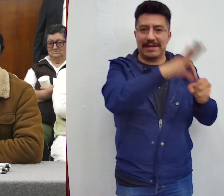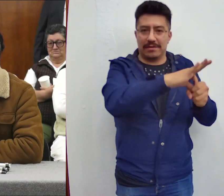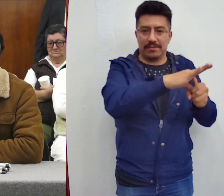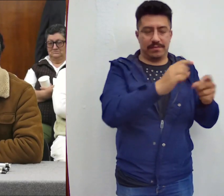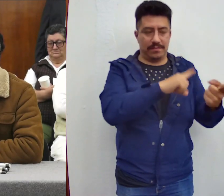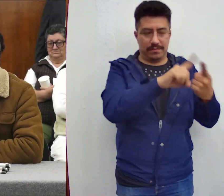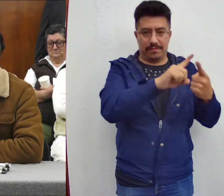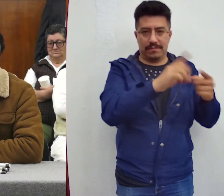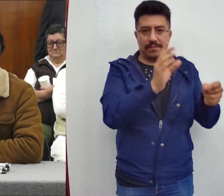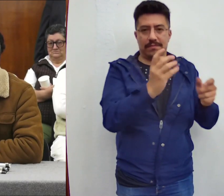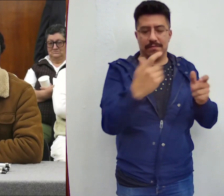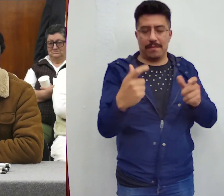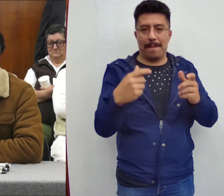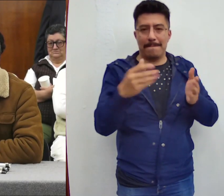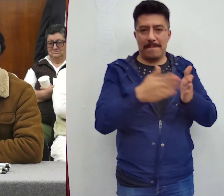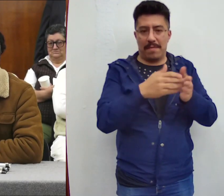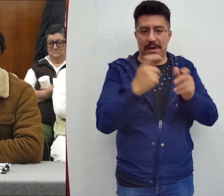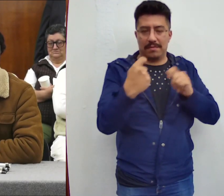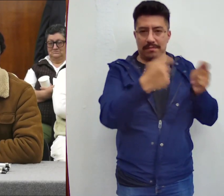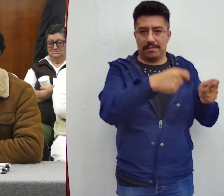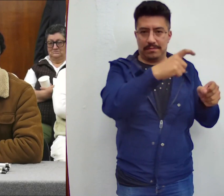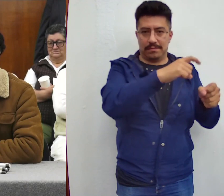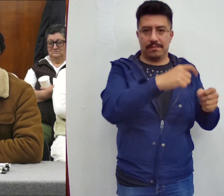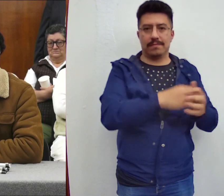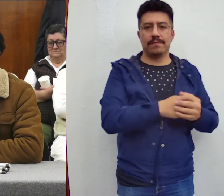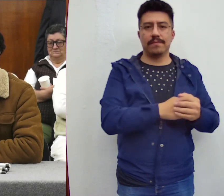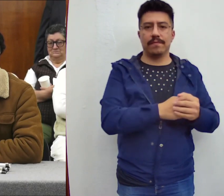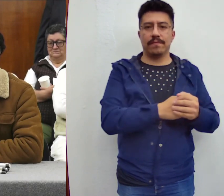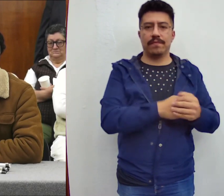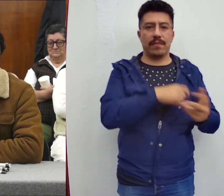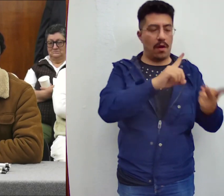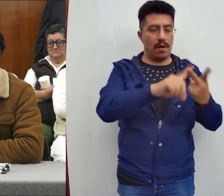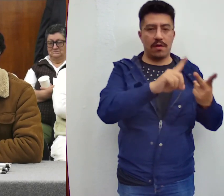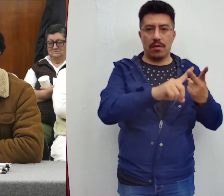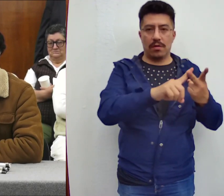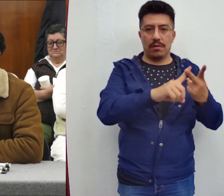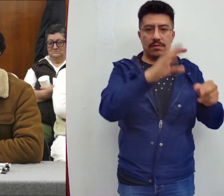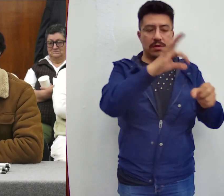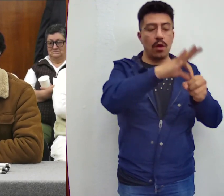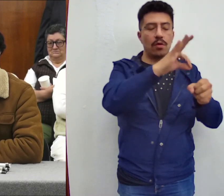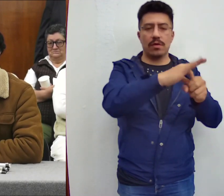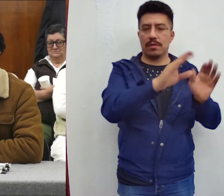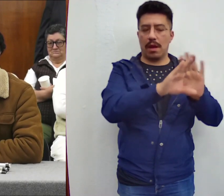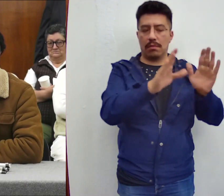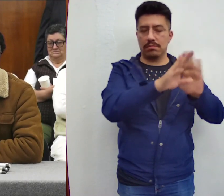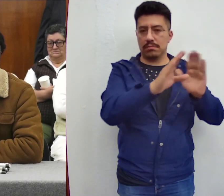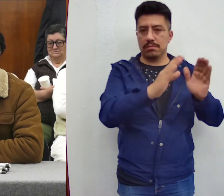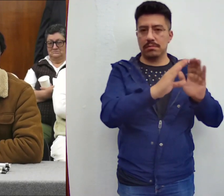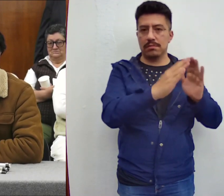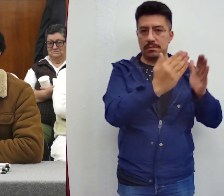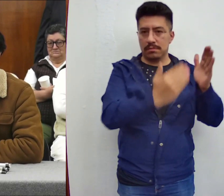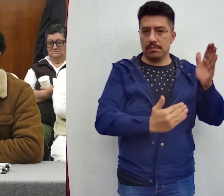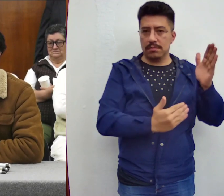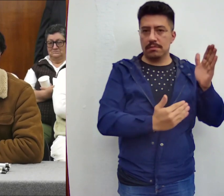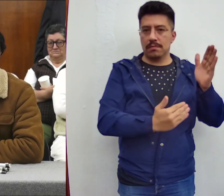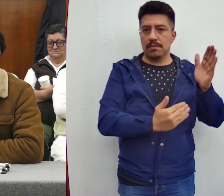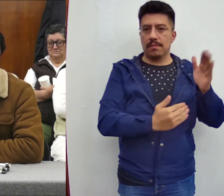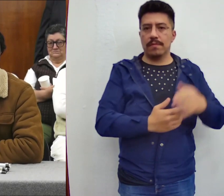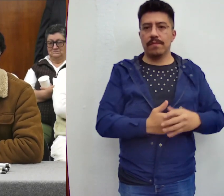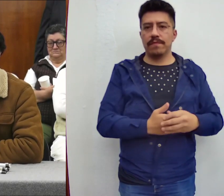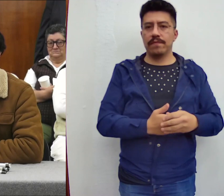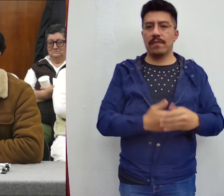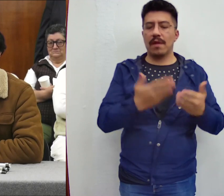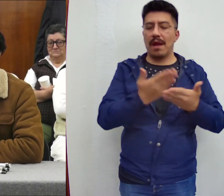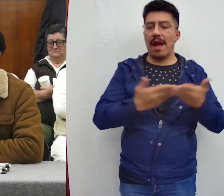Segunda, al tener nosotros ese registro, podemos tener lo que estamos peleando,